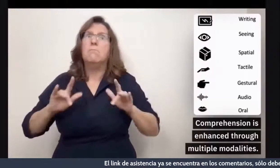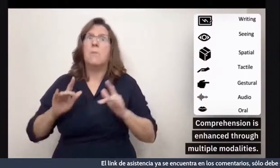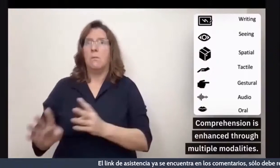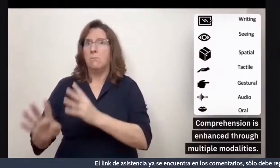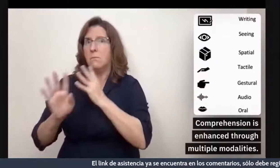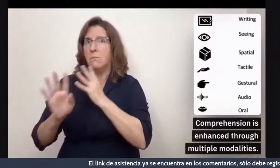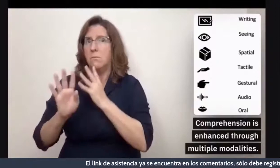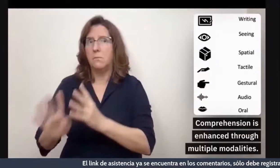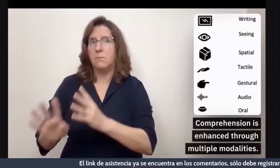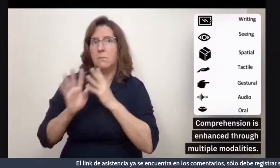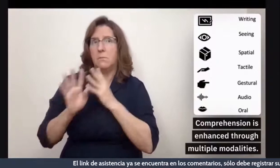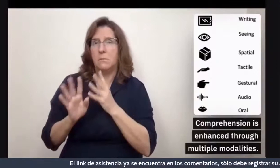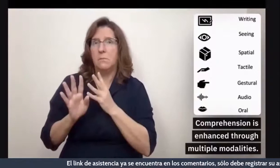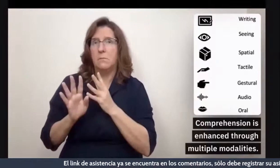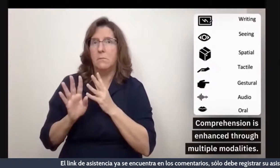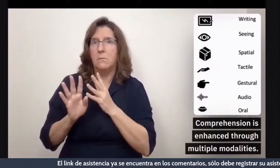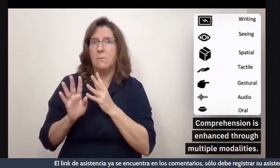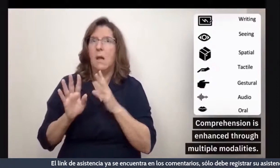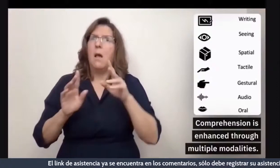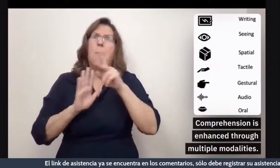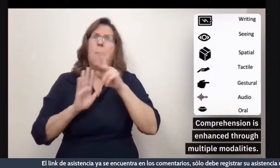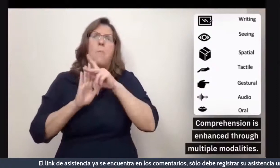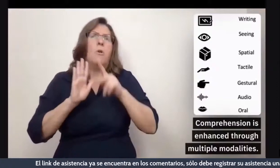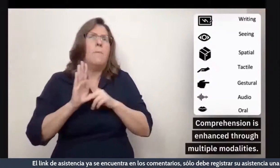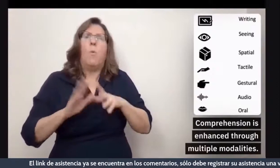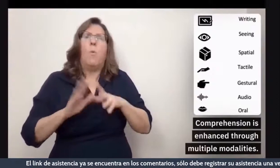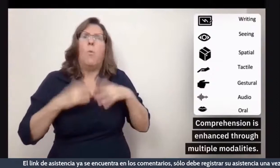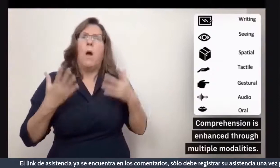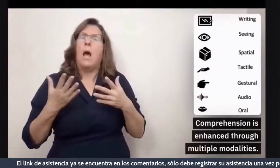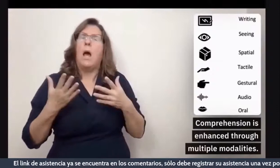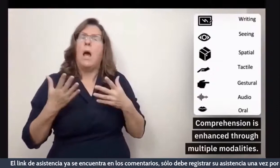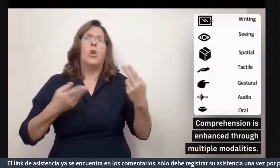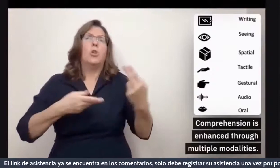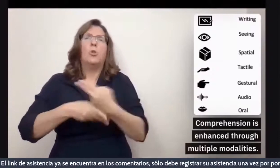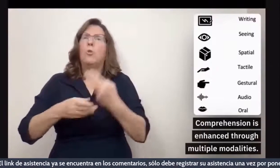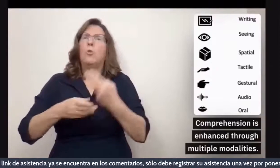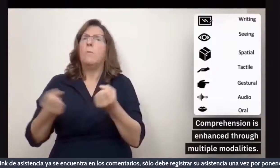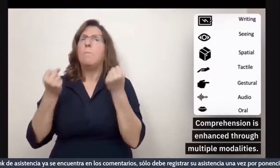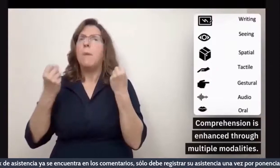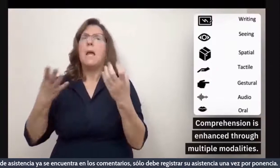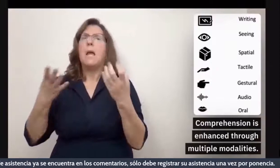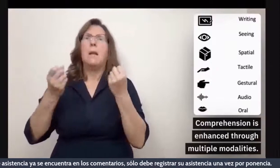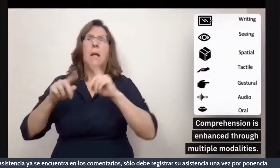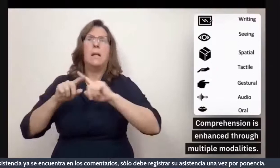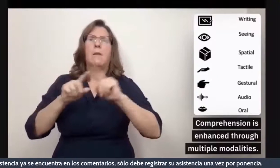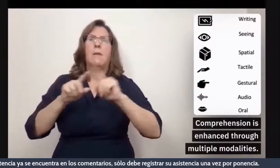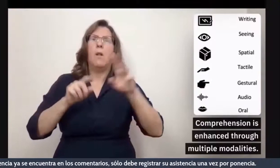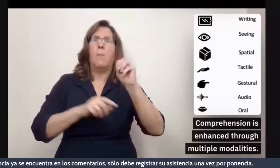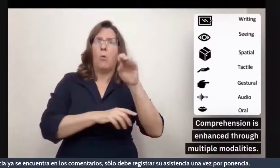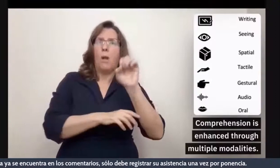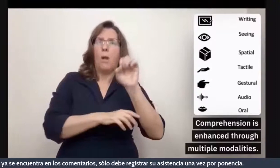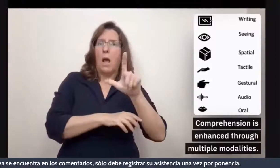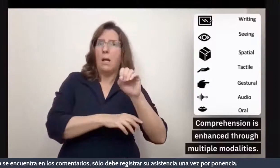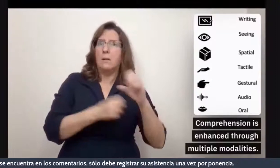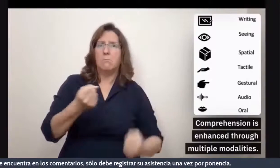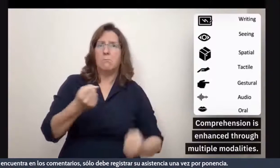uno de ellos. El principio detrás de este enfoque es incorporar lo más que se pueda en el proceso